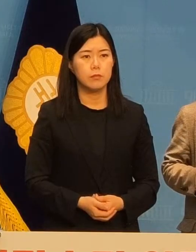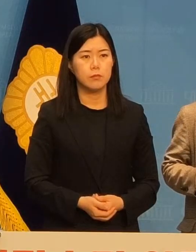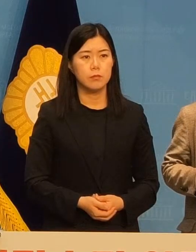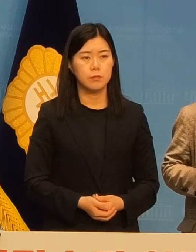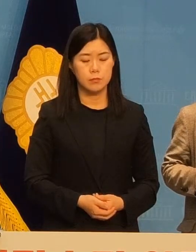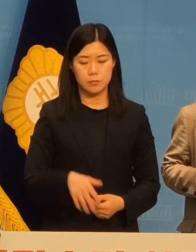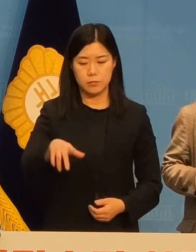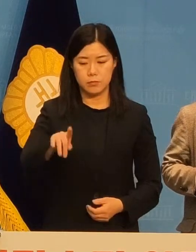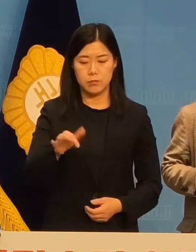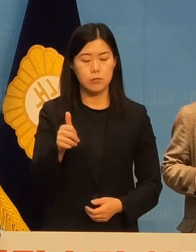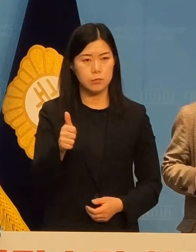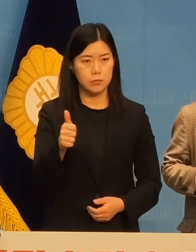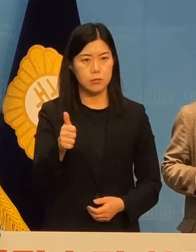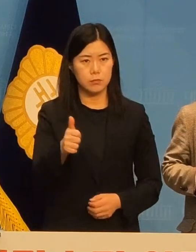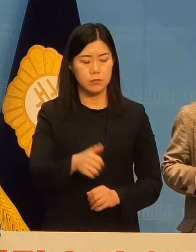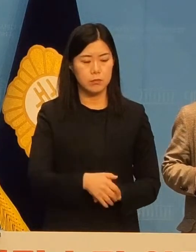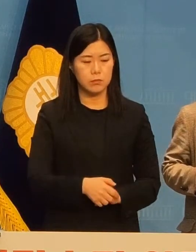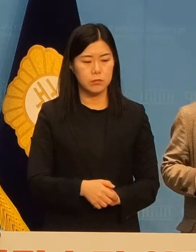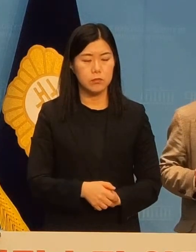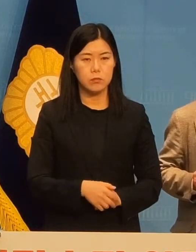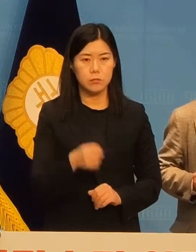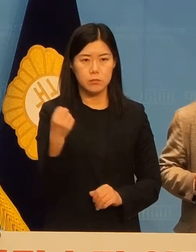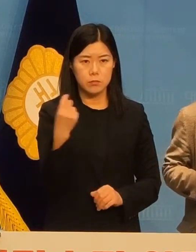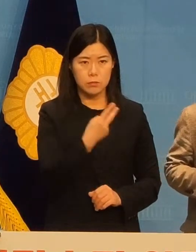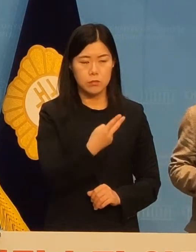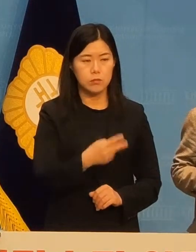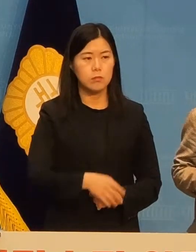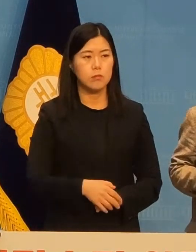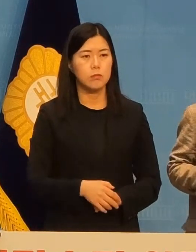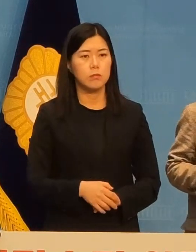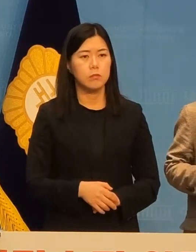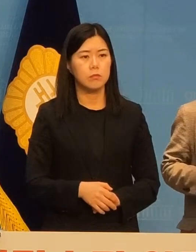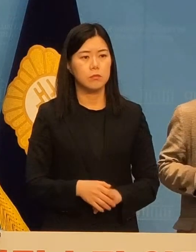장동혁 대표님 그리고 장동혁